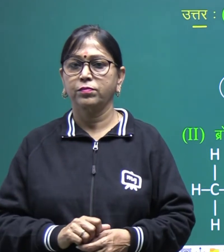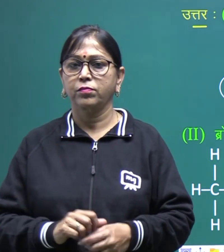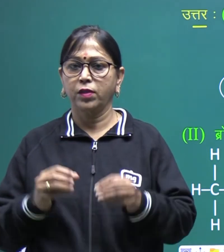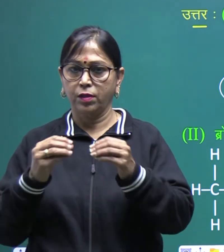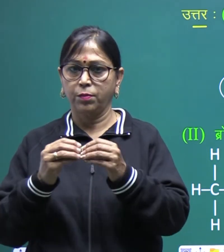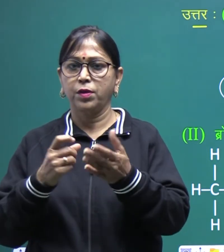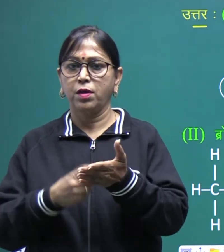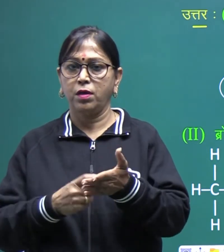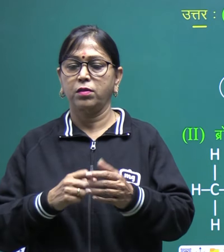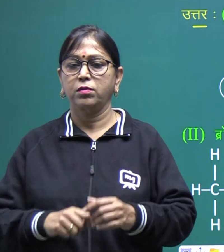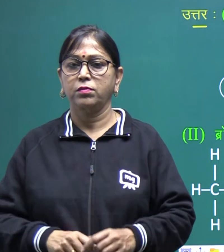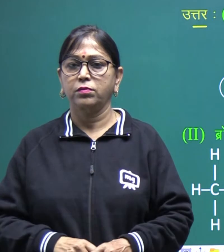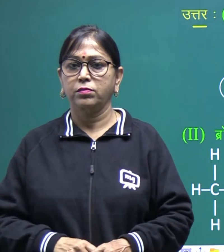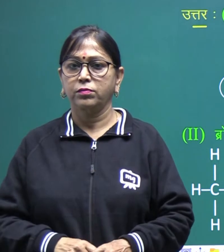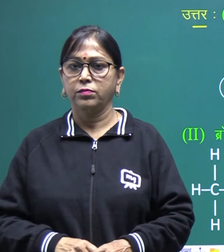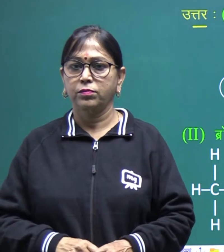Br।